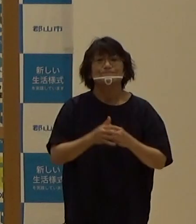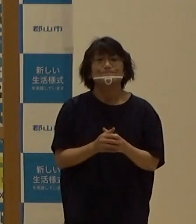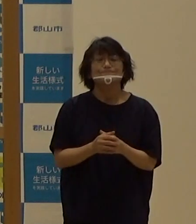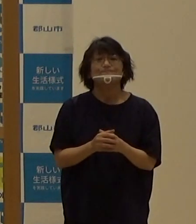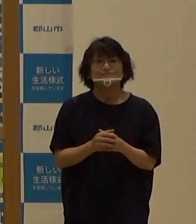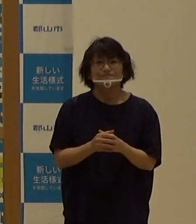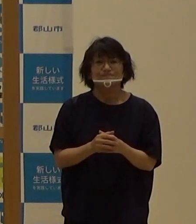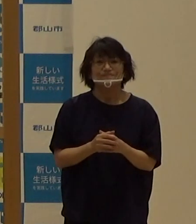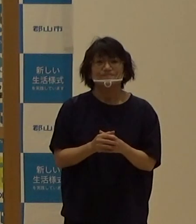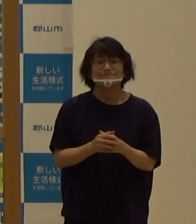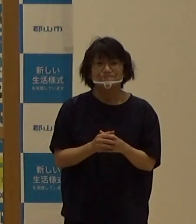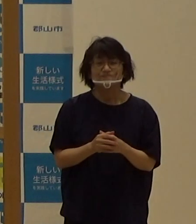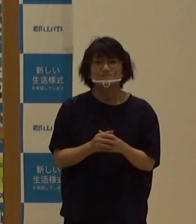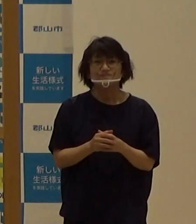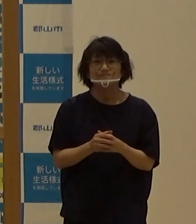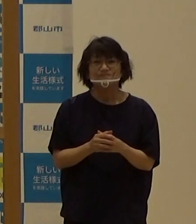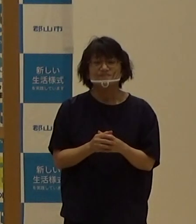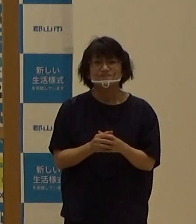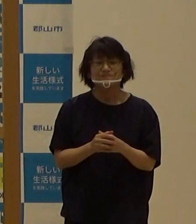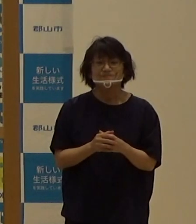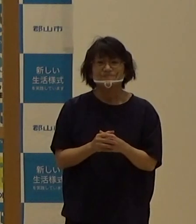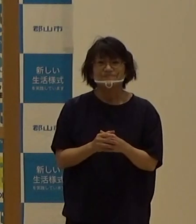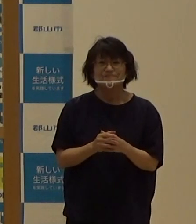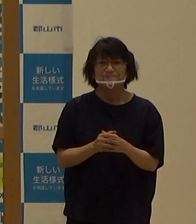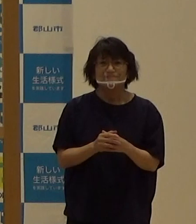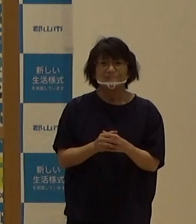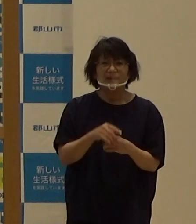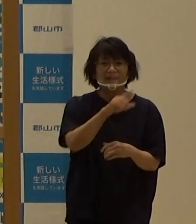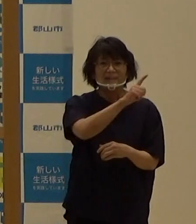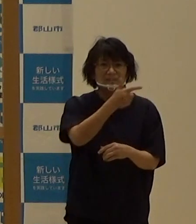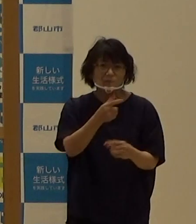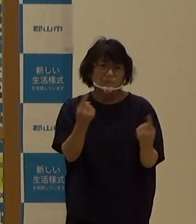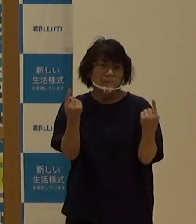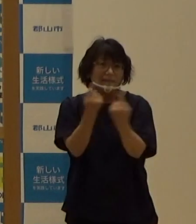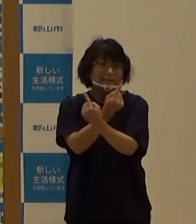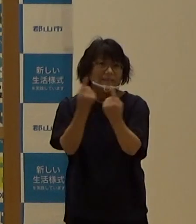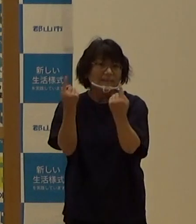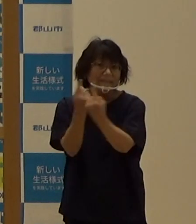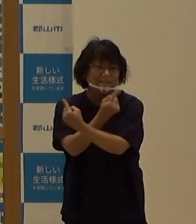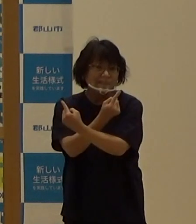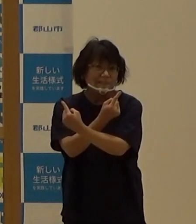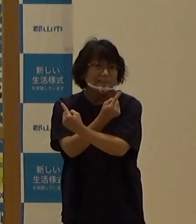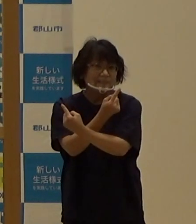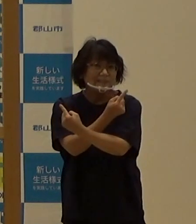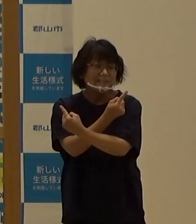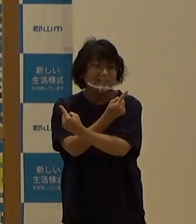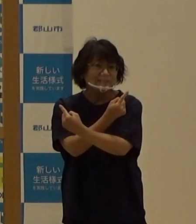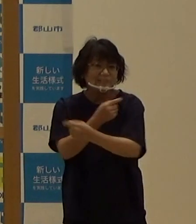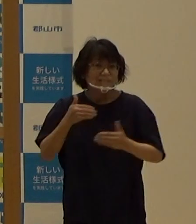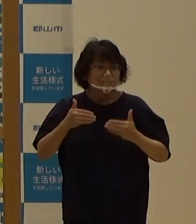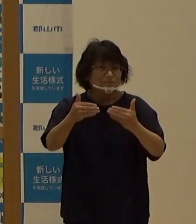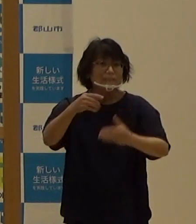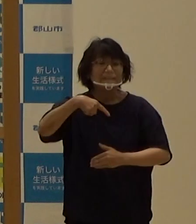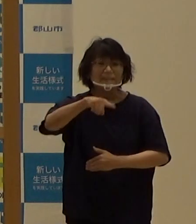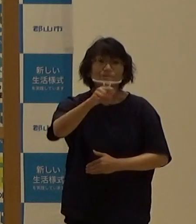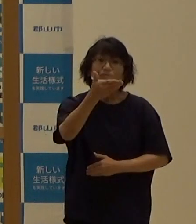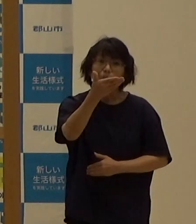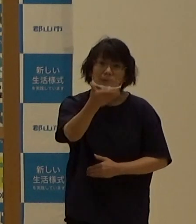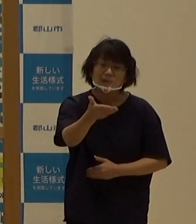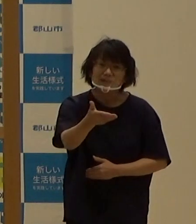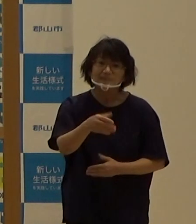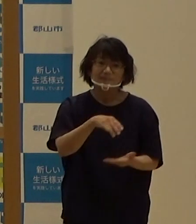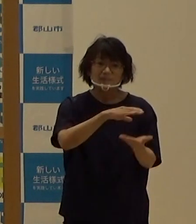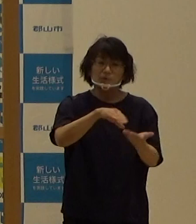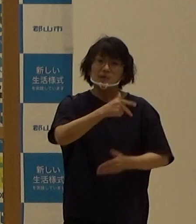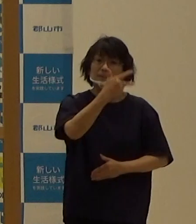それを習うにしましても、どのように変局していくのか、その辺十分にですね、真に高齢者に実行